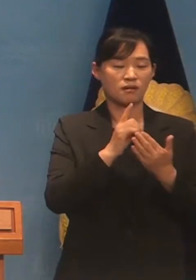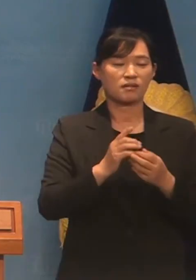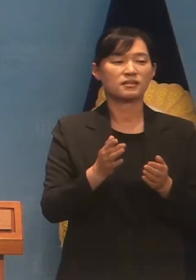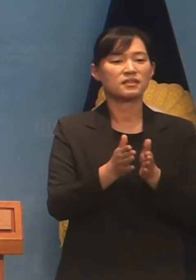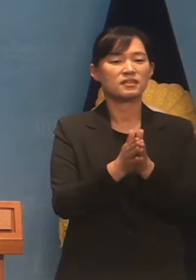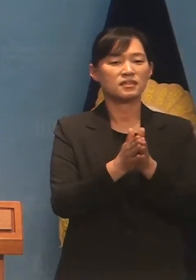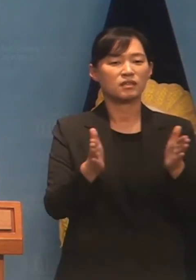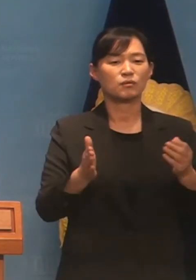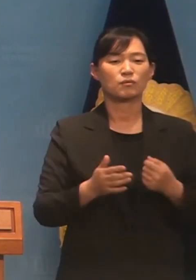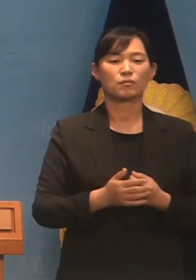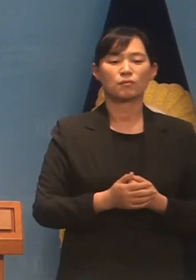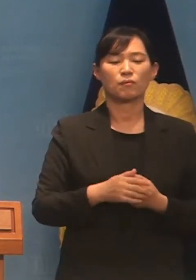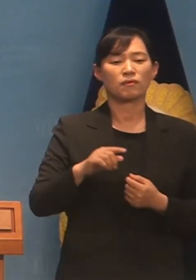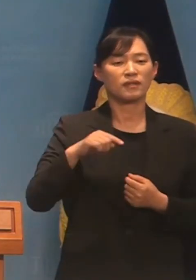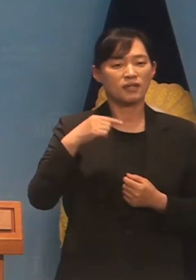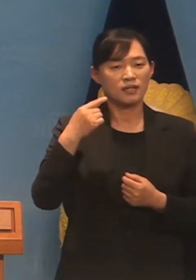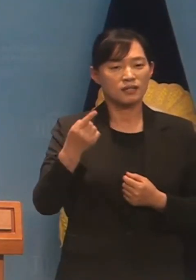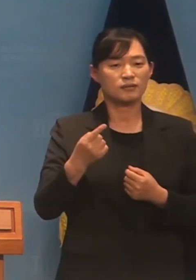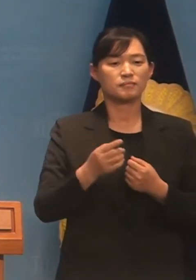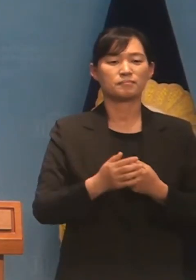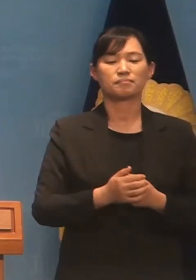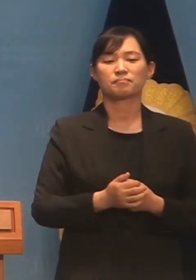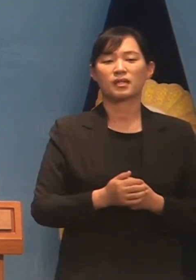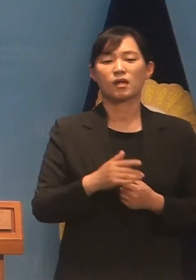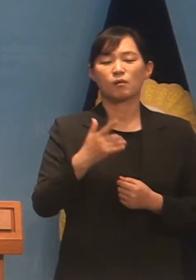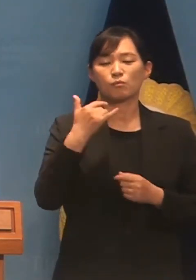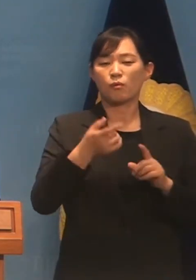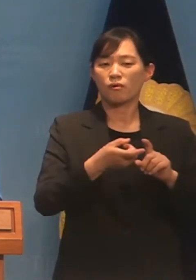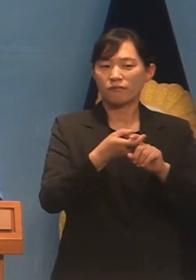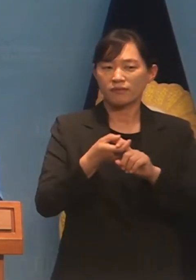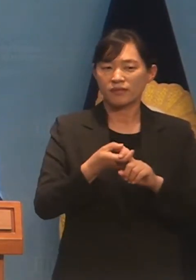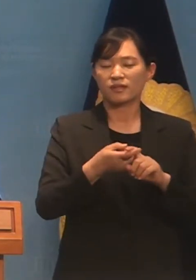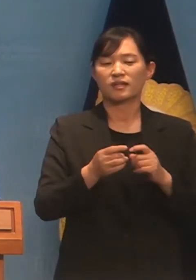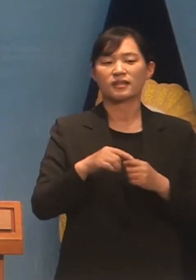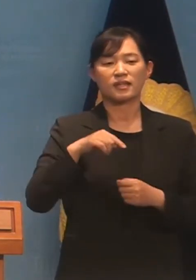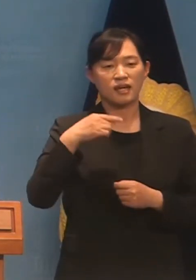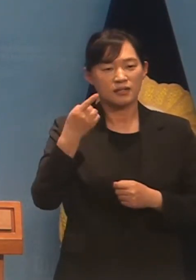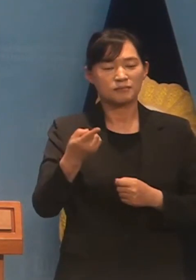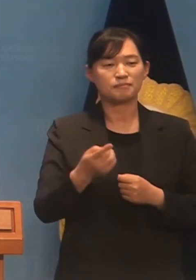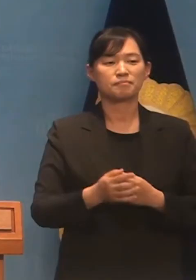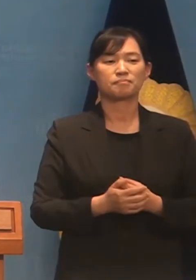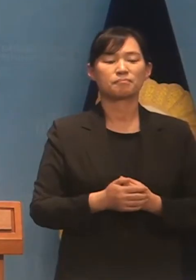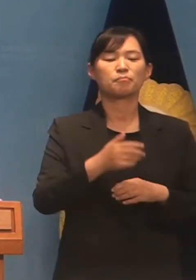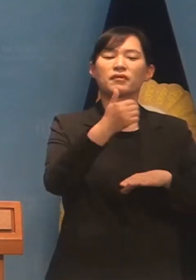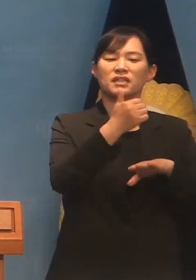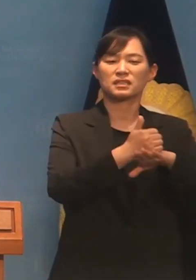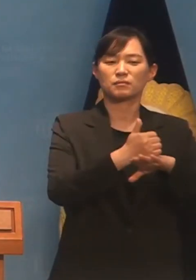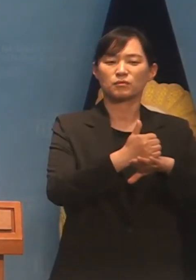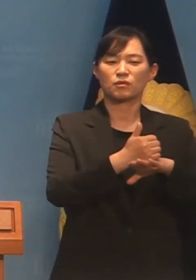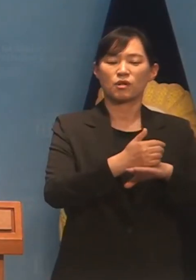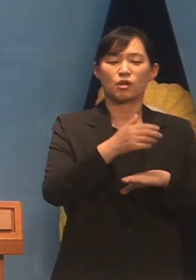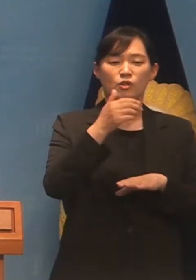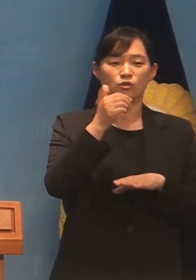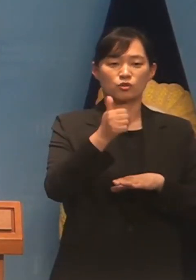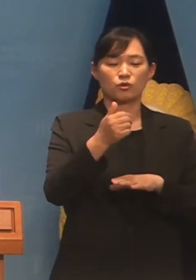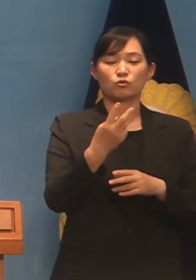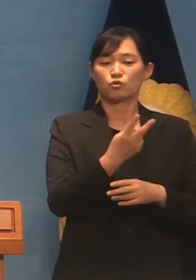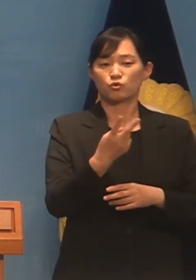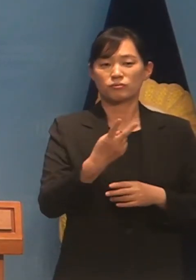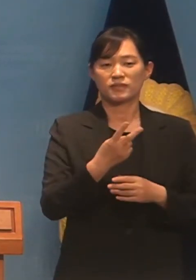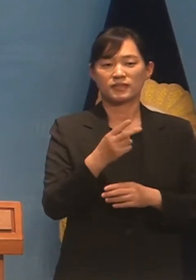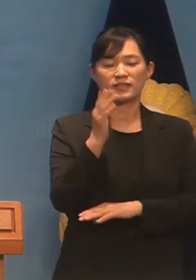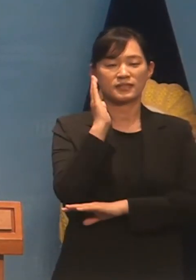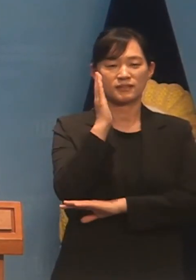시작으로 김영애 한시란 회장님 그리고 부모연대 김종호 위원장님의 연대 발언 그리고 마지막으로 수석 부위원장님 두 분께서